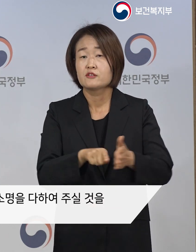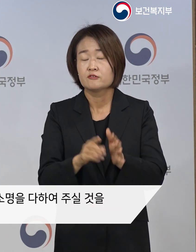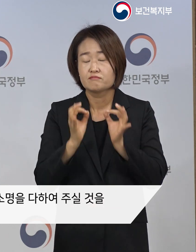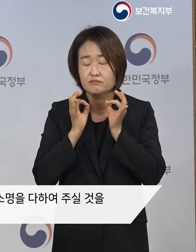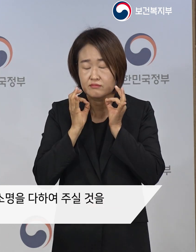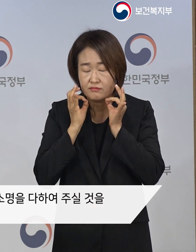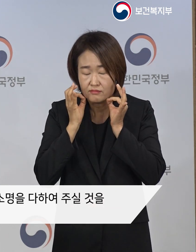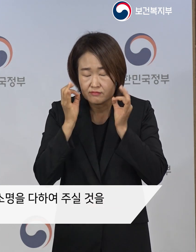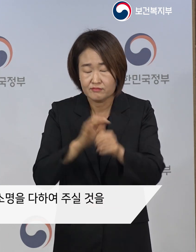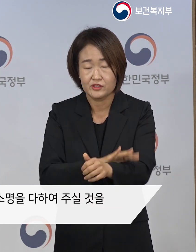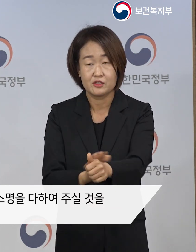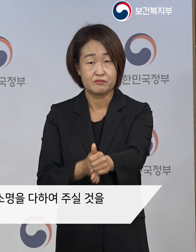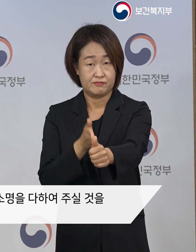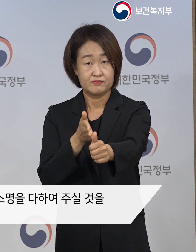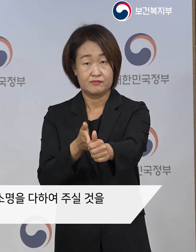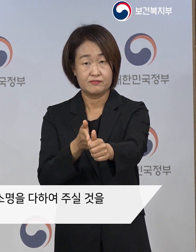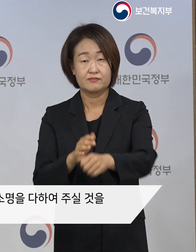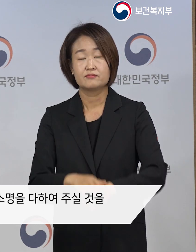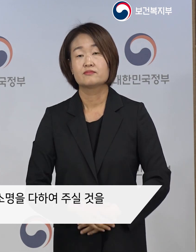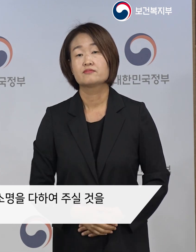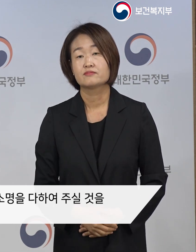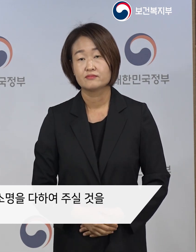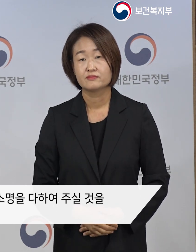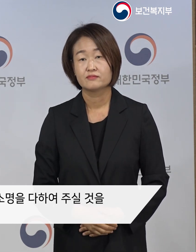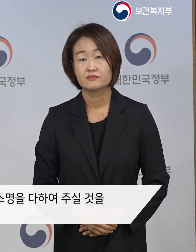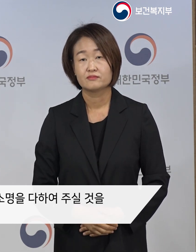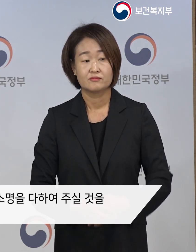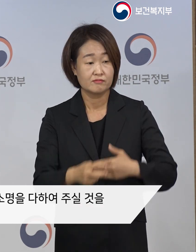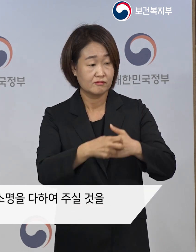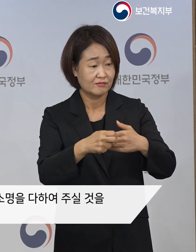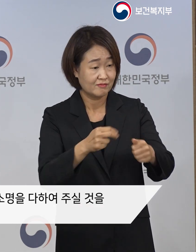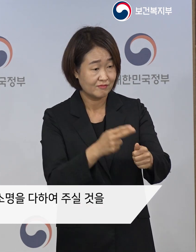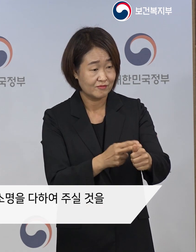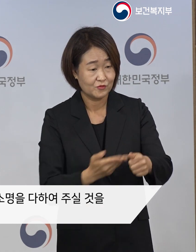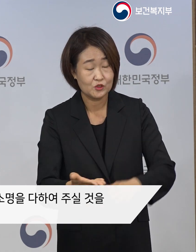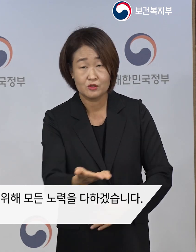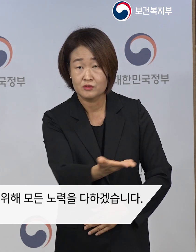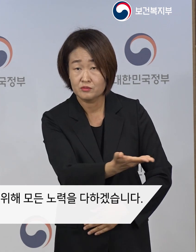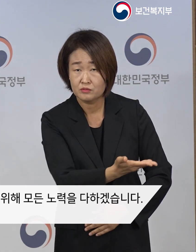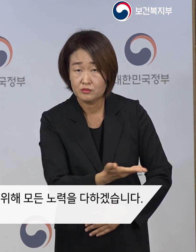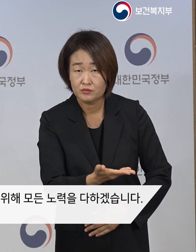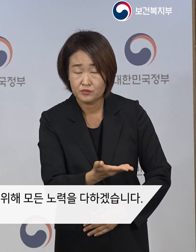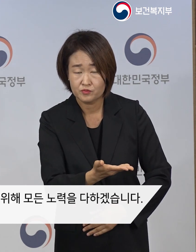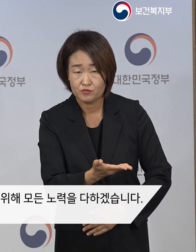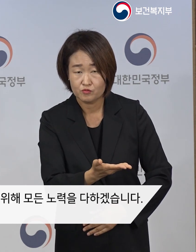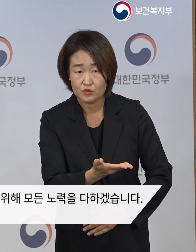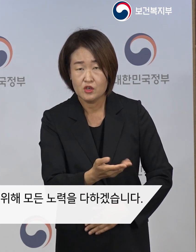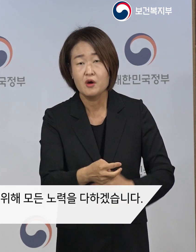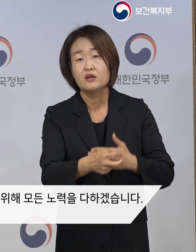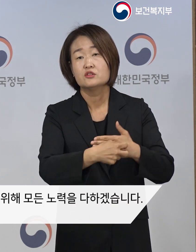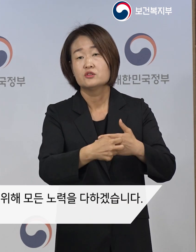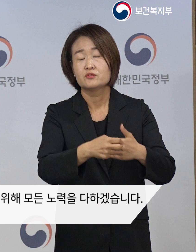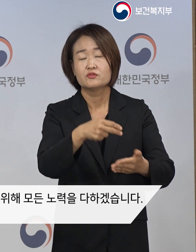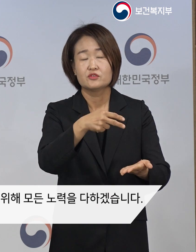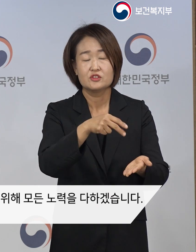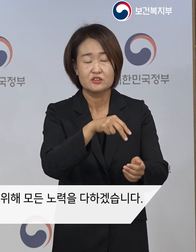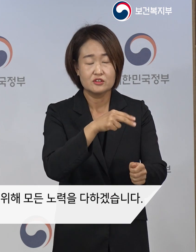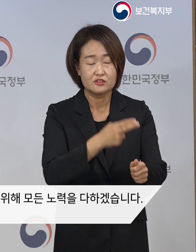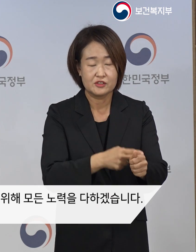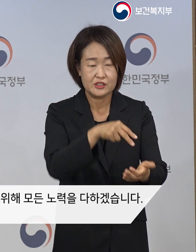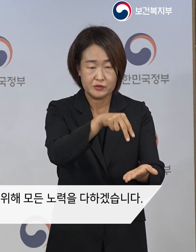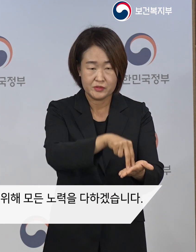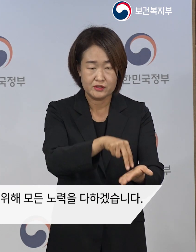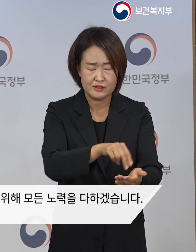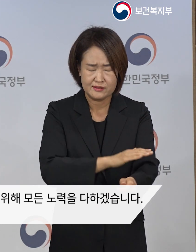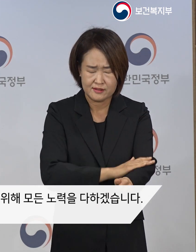여러분들께서도 본인의 자리에서 소명을 다해 주실 것을 요청합니다. 정부 역시 국민의 생명과